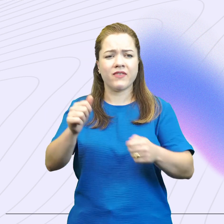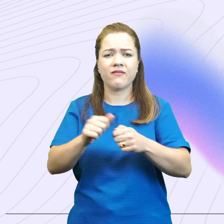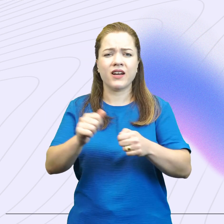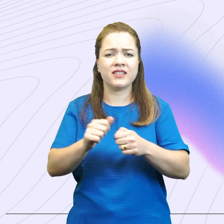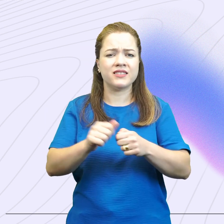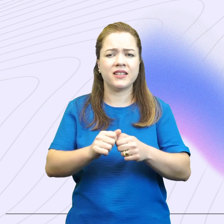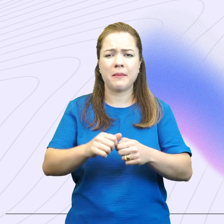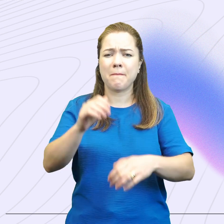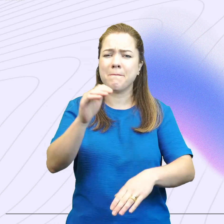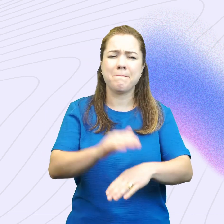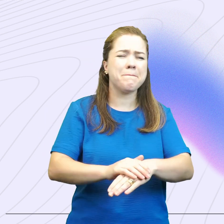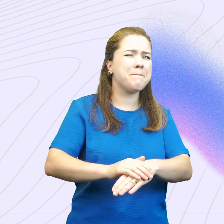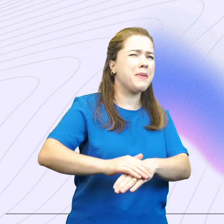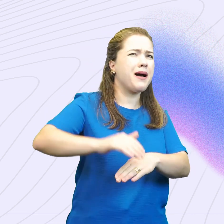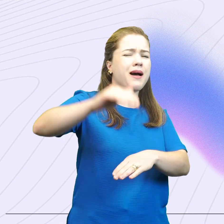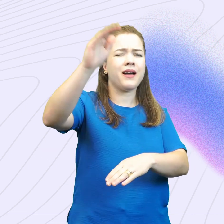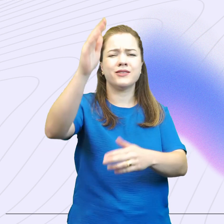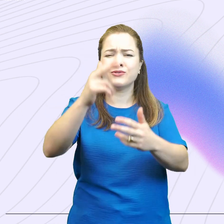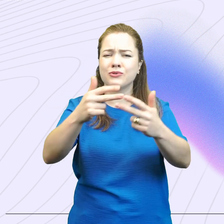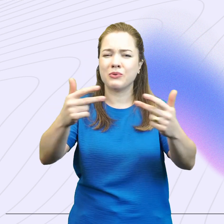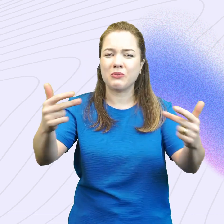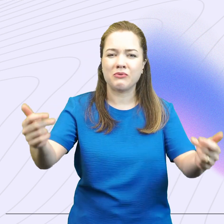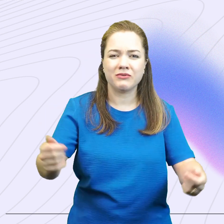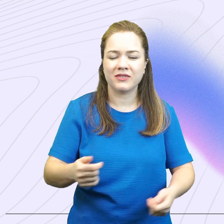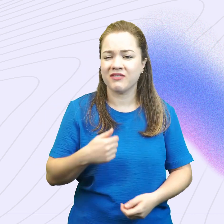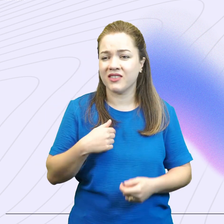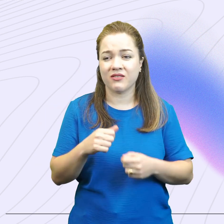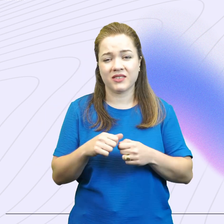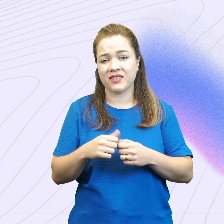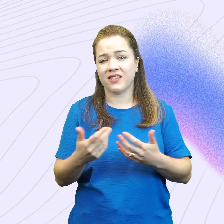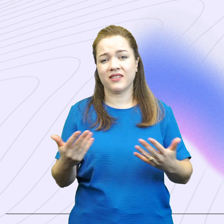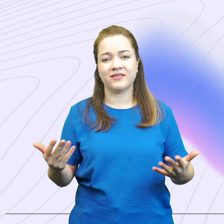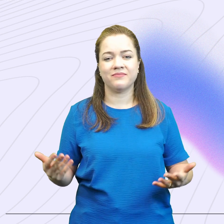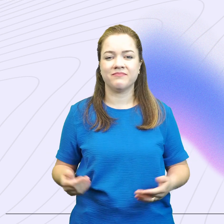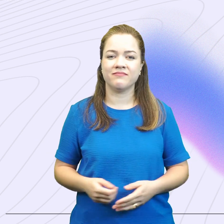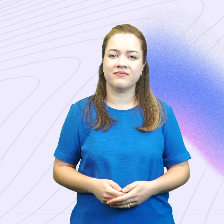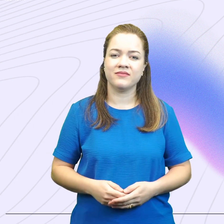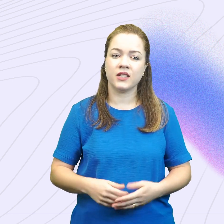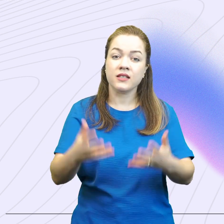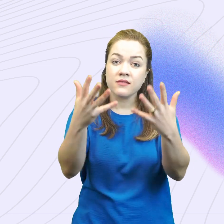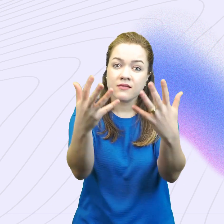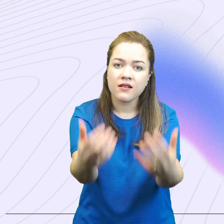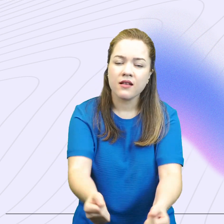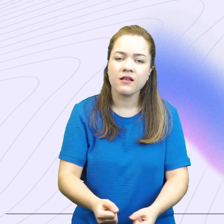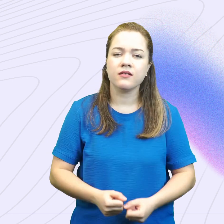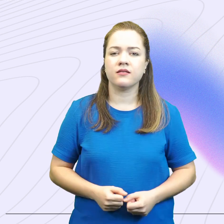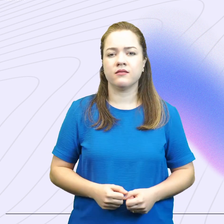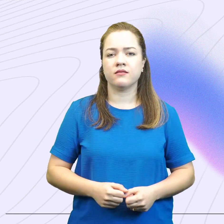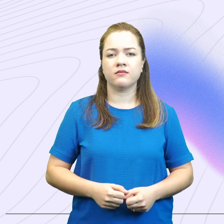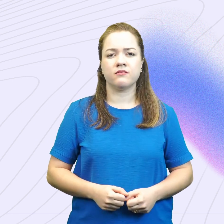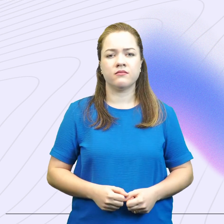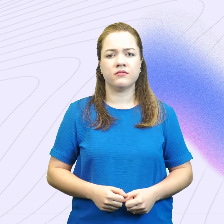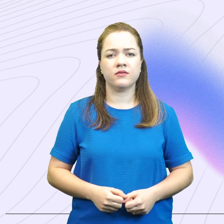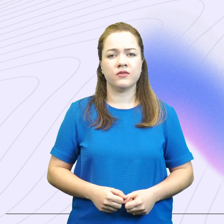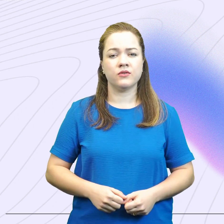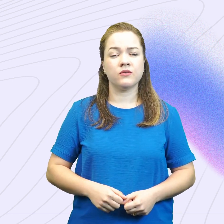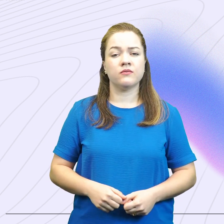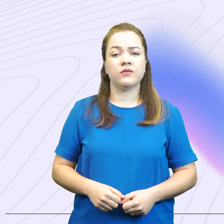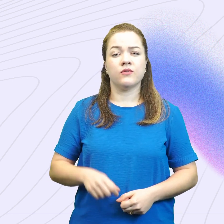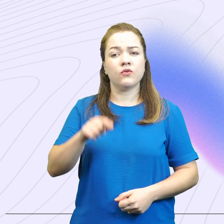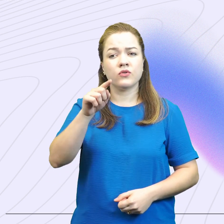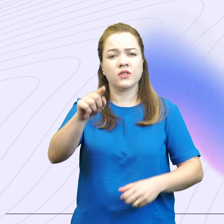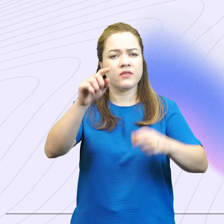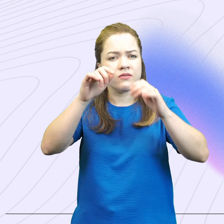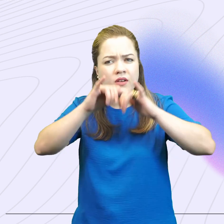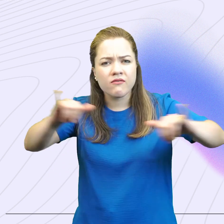realizado. Toma posse disso. Você é o representante de Jesus. Ontem na live do pastor Gustavo,